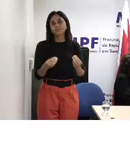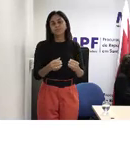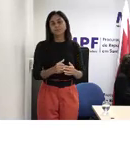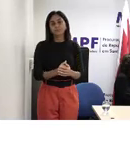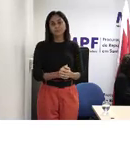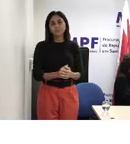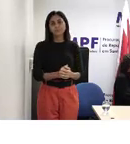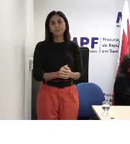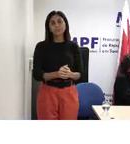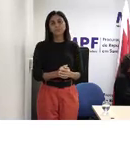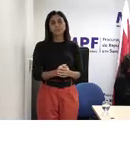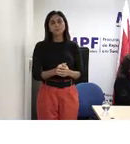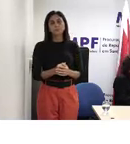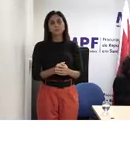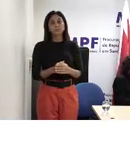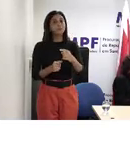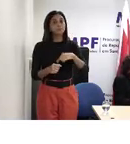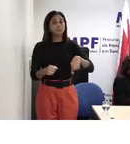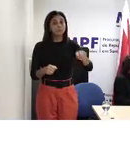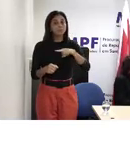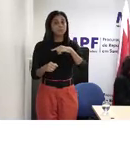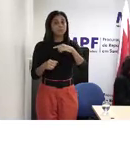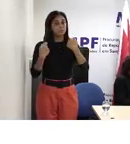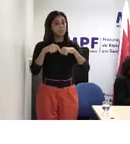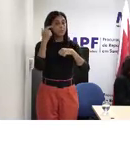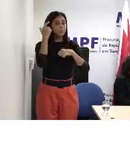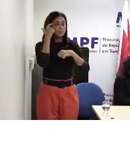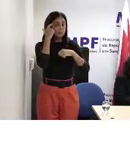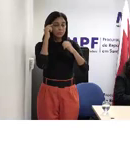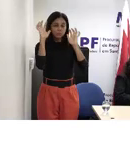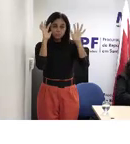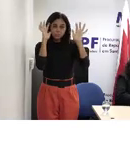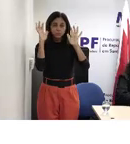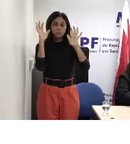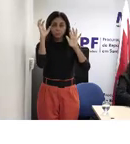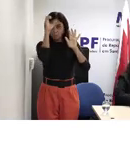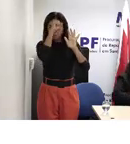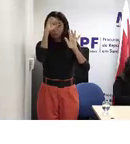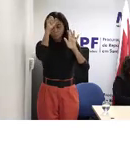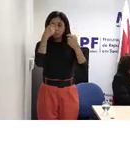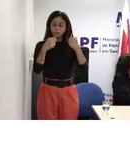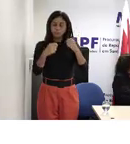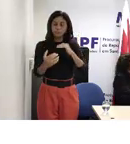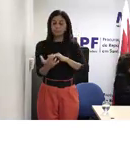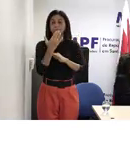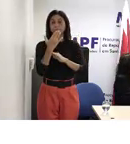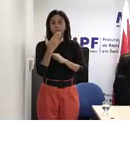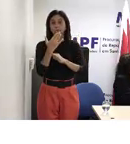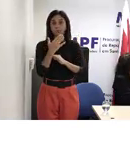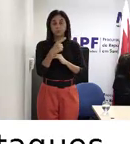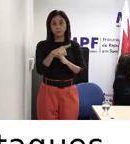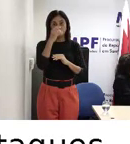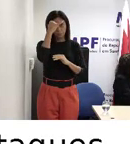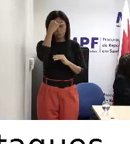conscientização ele é o melhor caminho pra gente iniciar o combate porque a gente só combate aquilo que a gente conhece